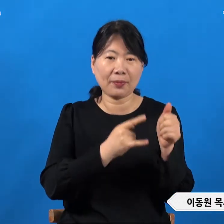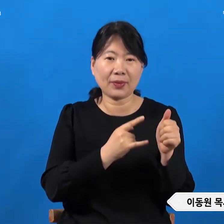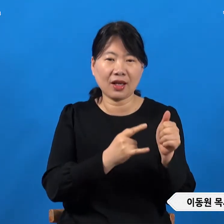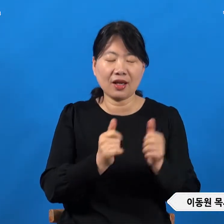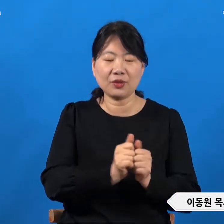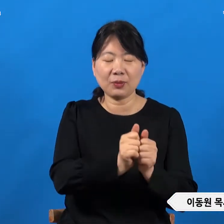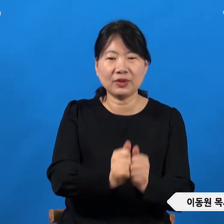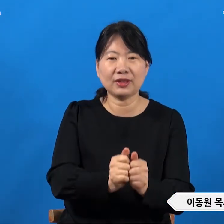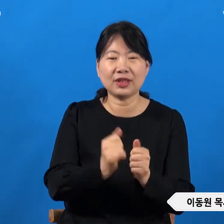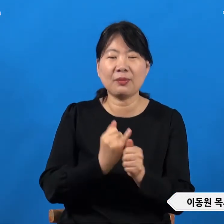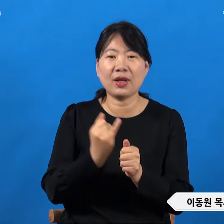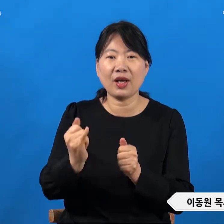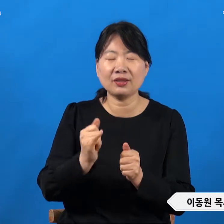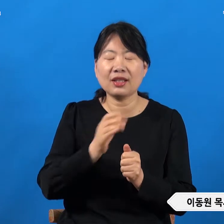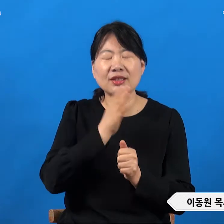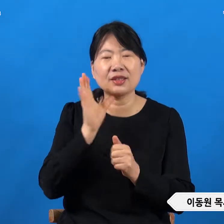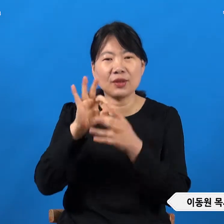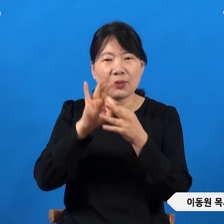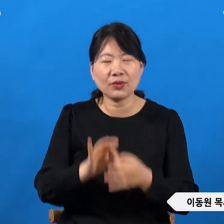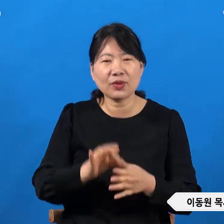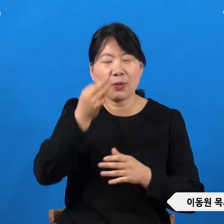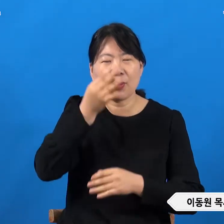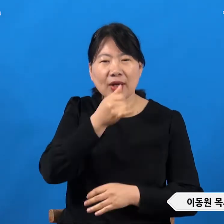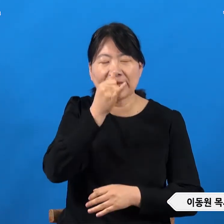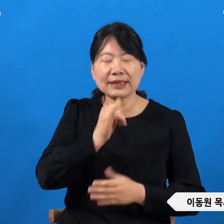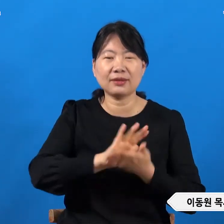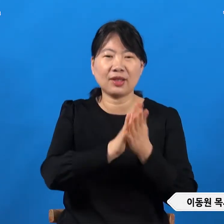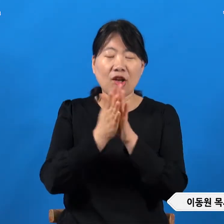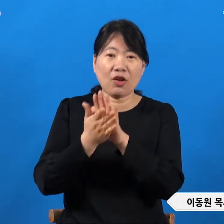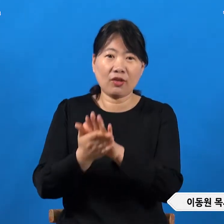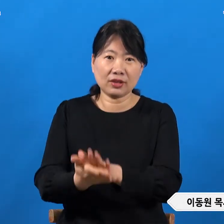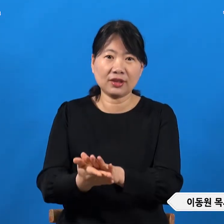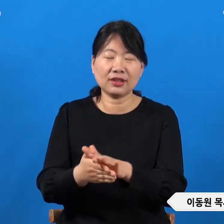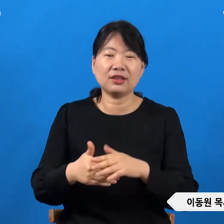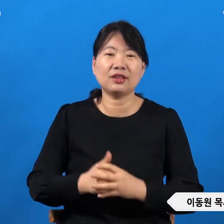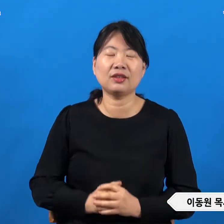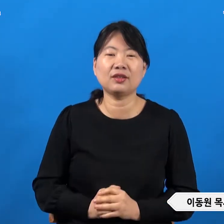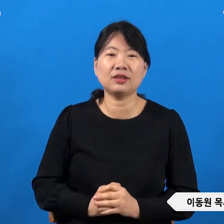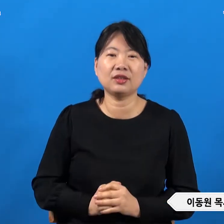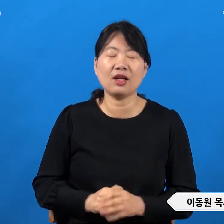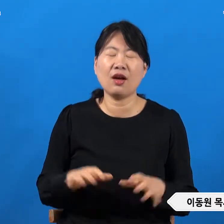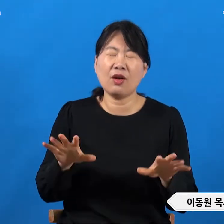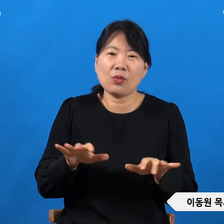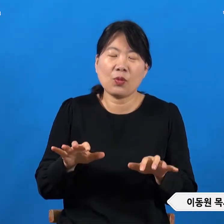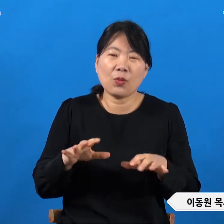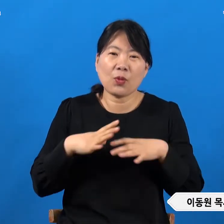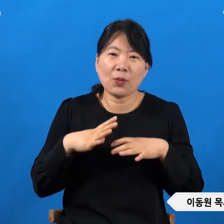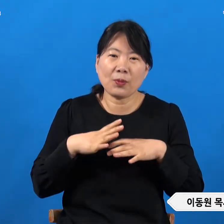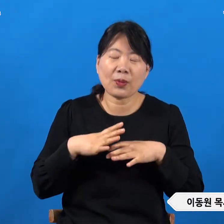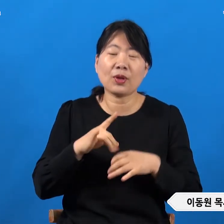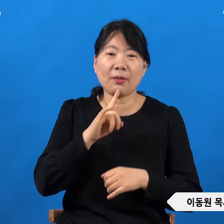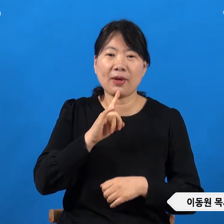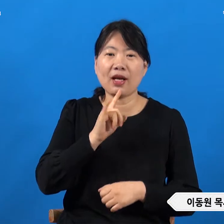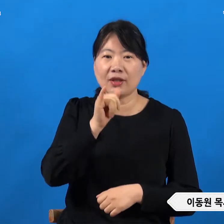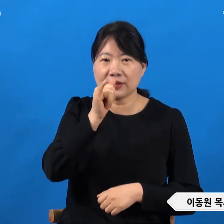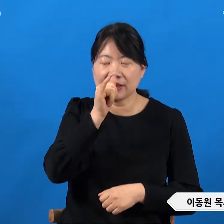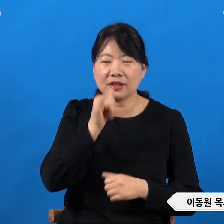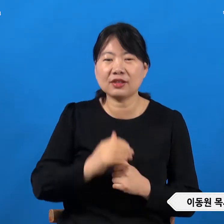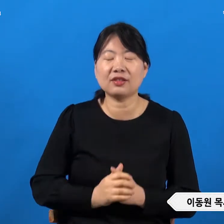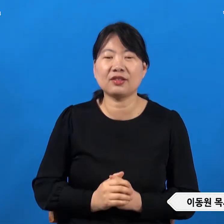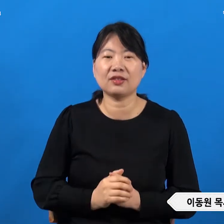남편들의 동반자인 마누라가 늙어가면서 보여주는 변신의 공포 용어라고 할 수가 있습니다.